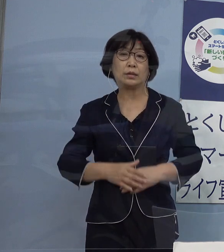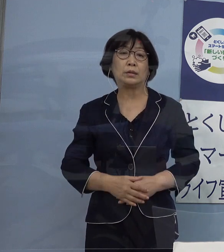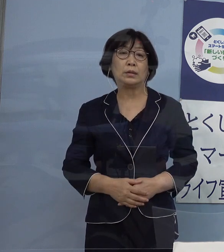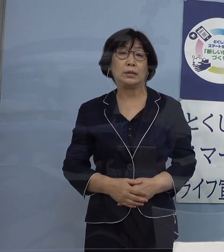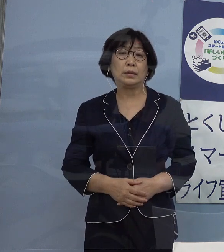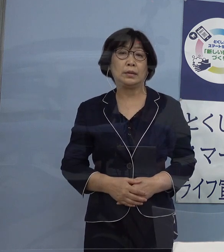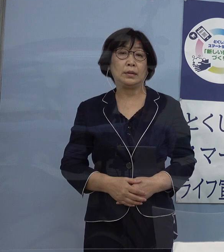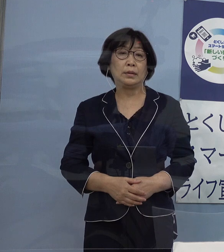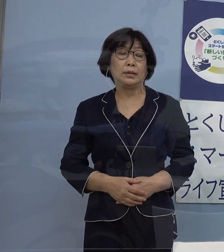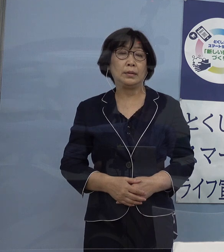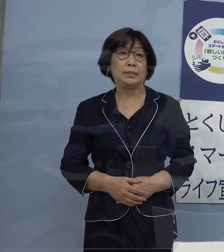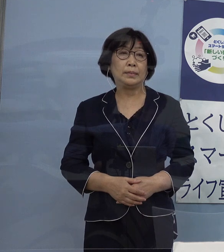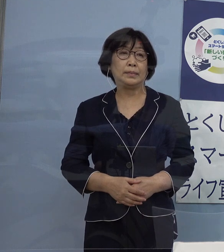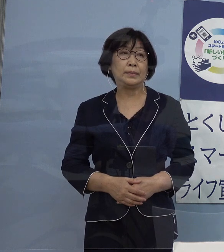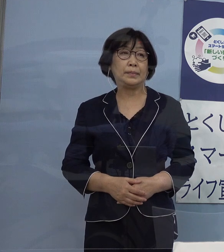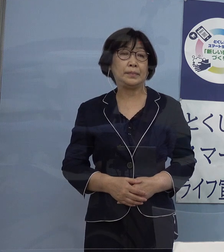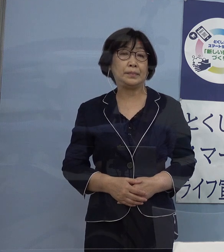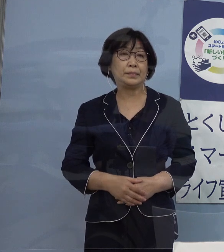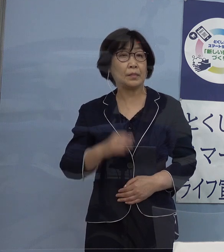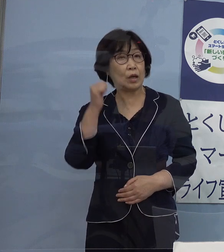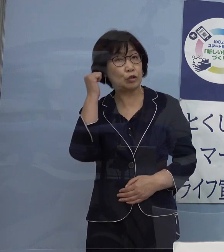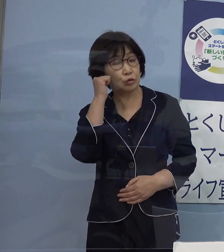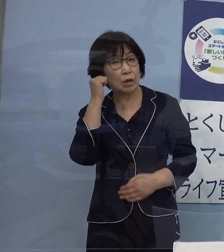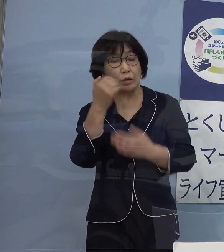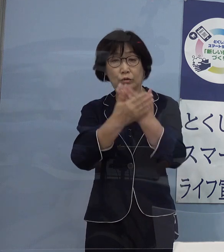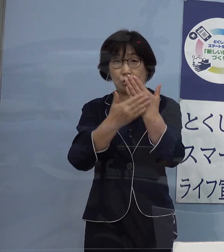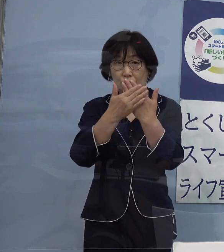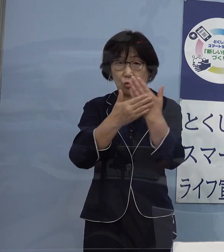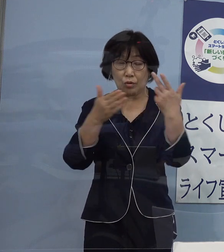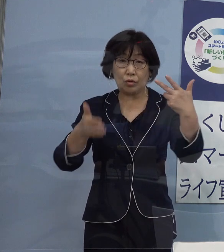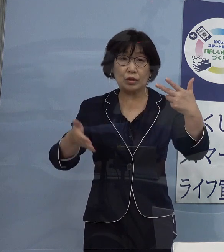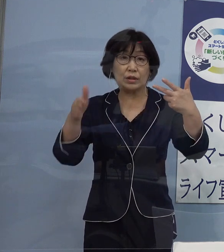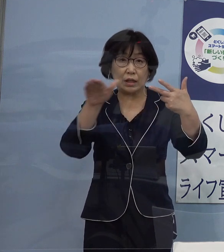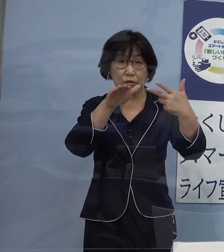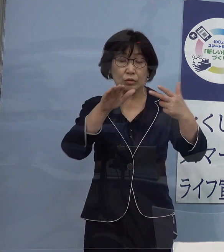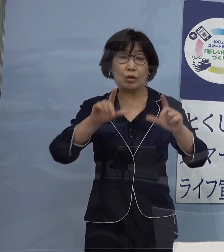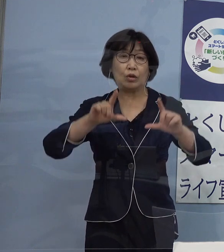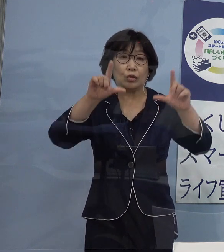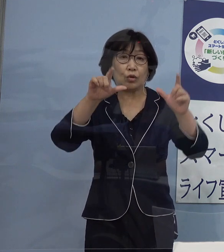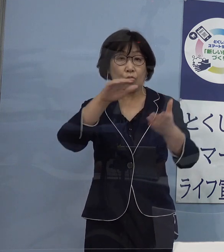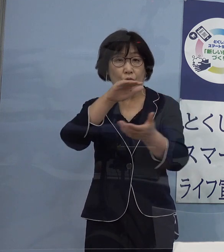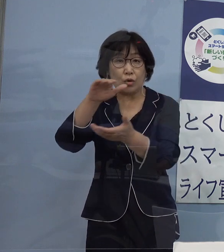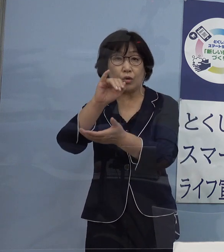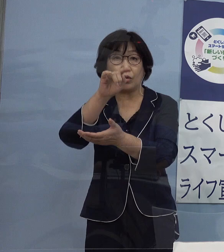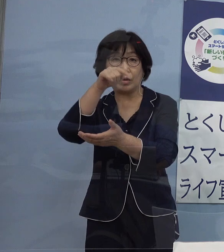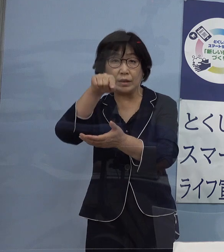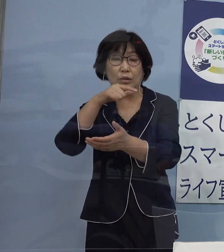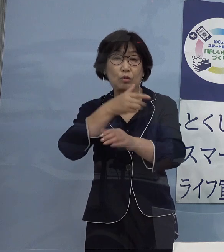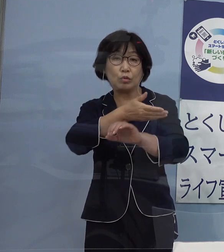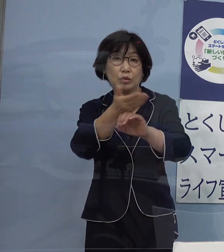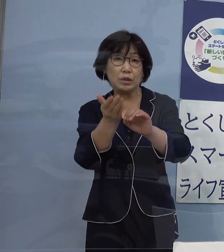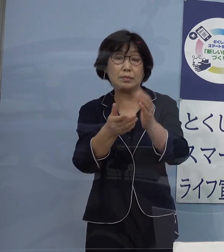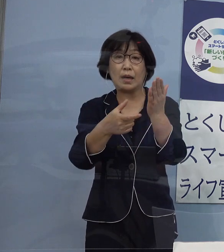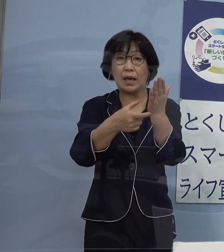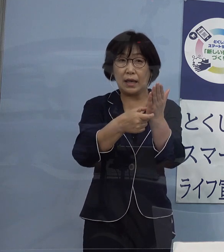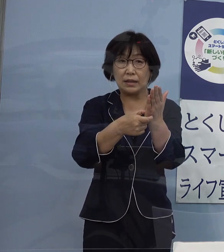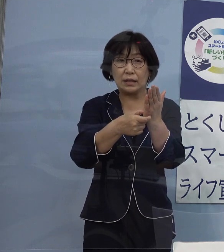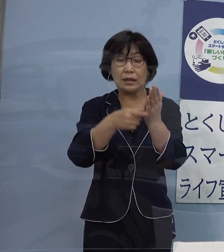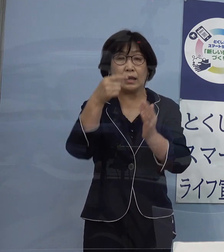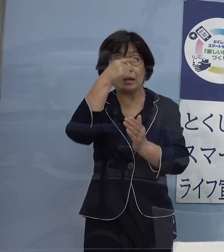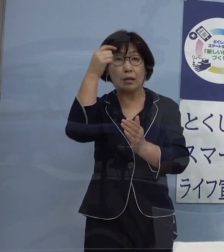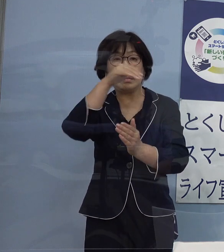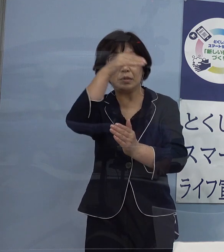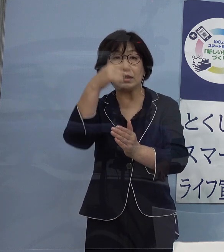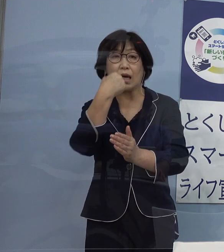。宿泊療養施設であります東横イン徳島駅備山